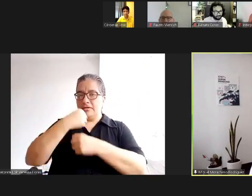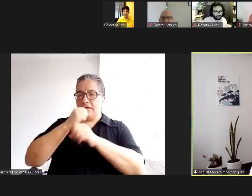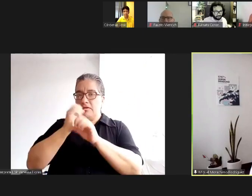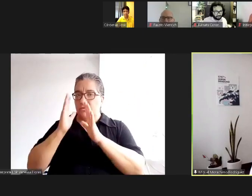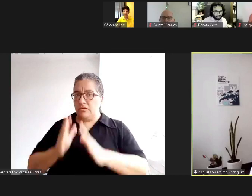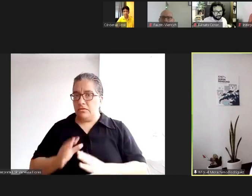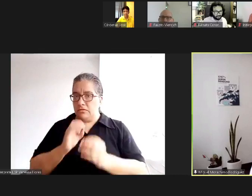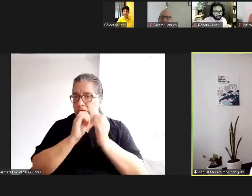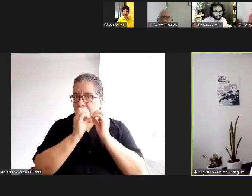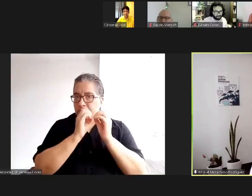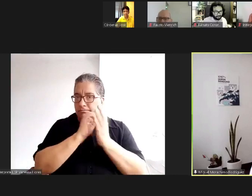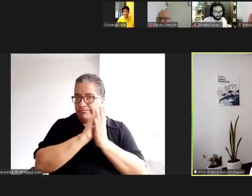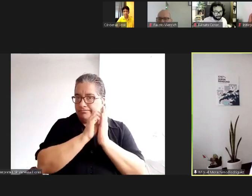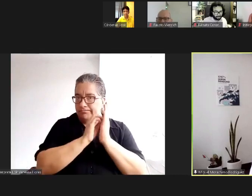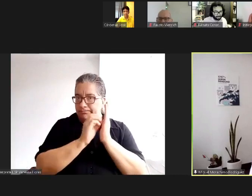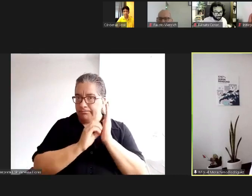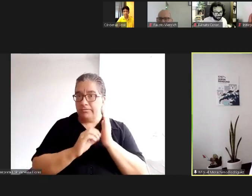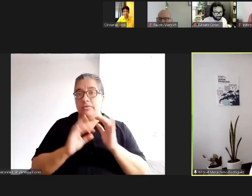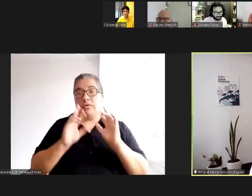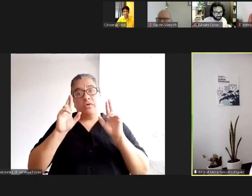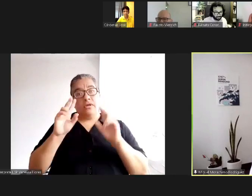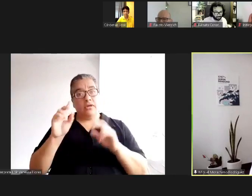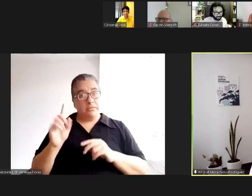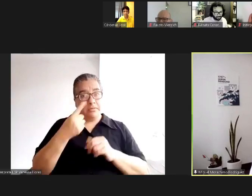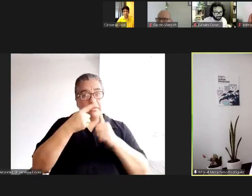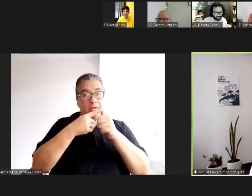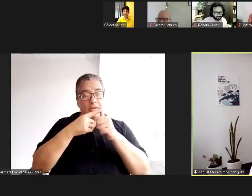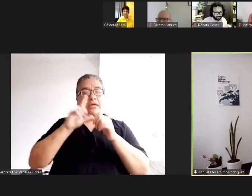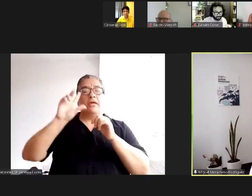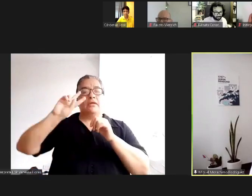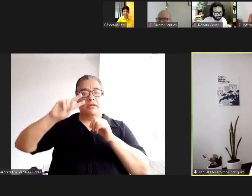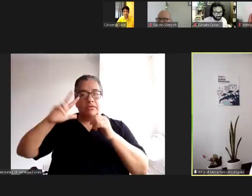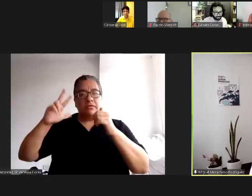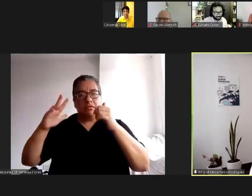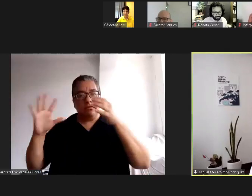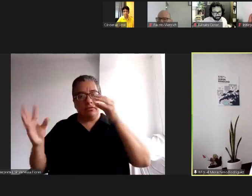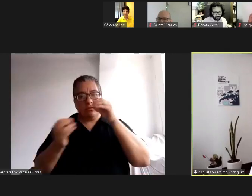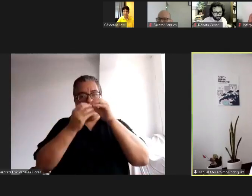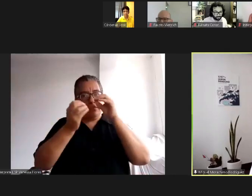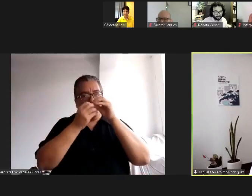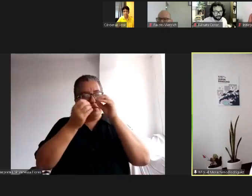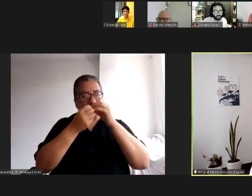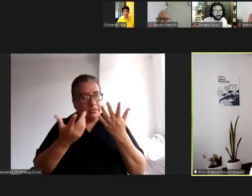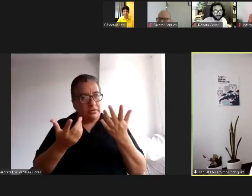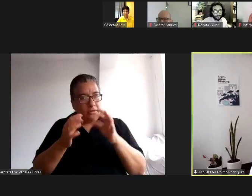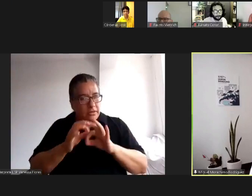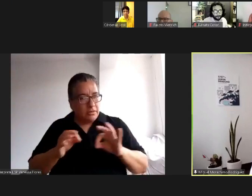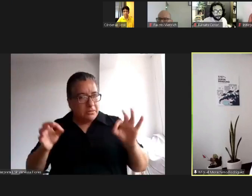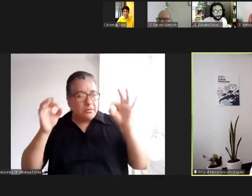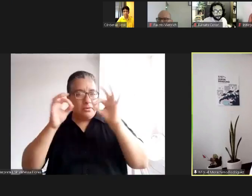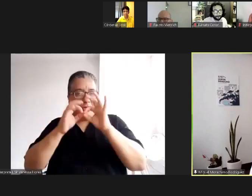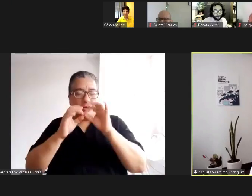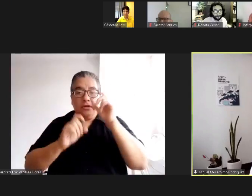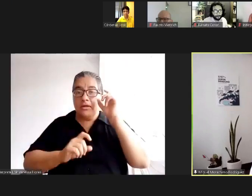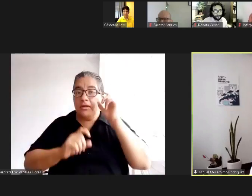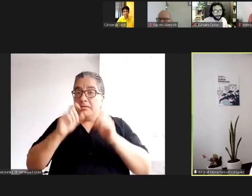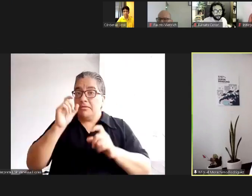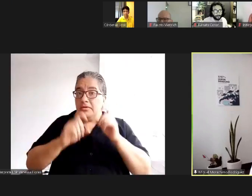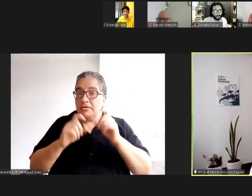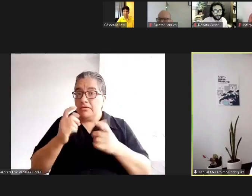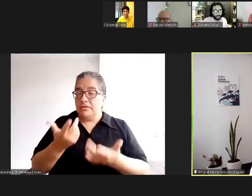varias subsiguientes que continúan poniendo en el centro de los intereses de la ley las personas que no